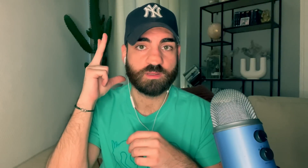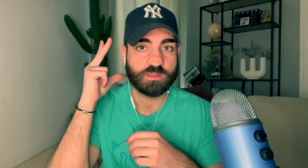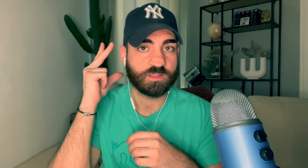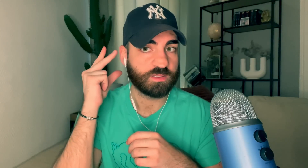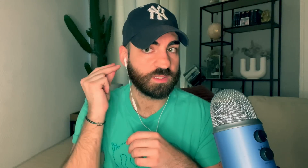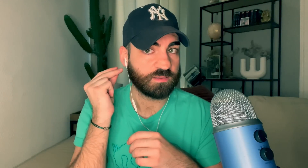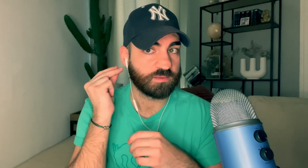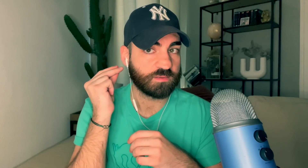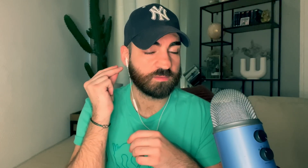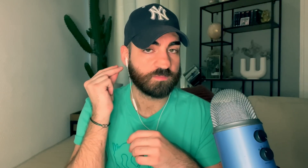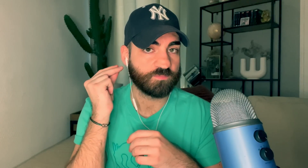Gay.